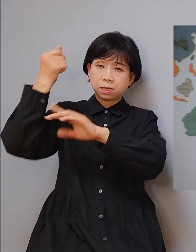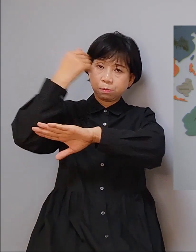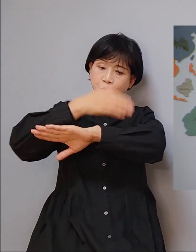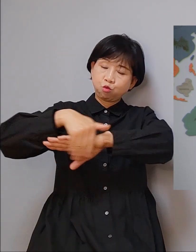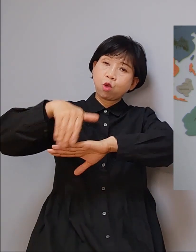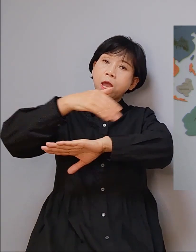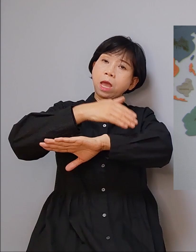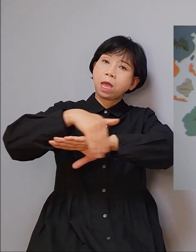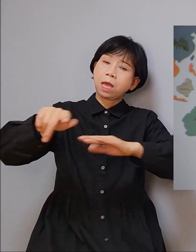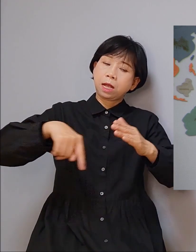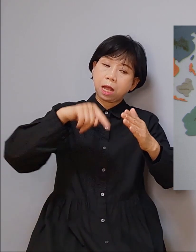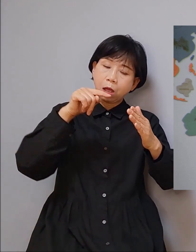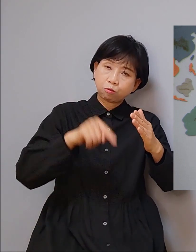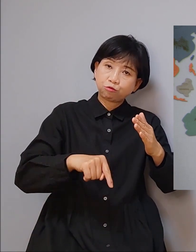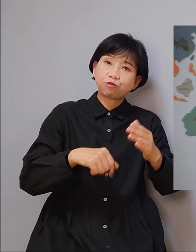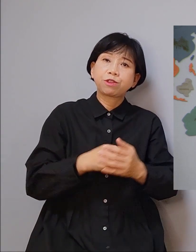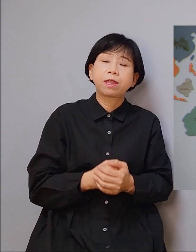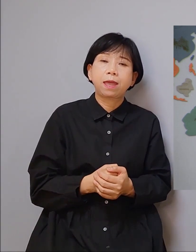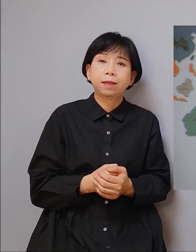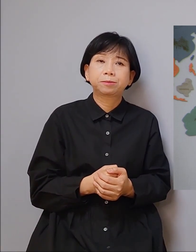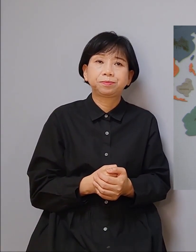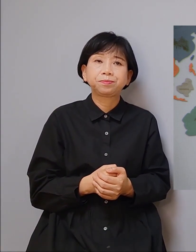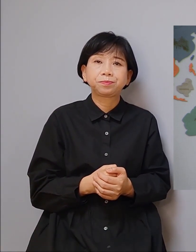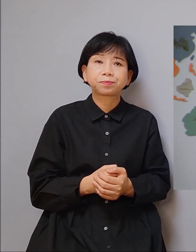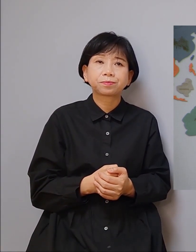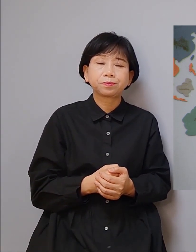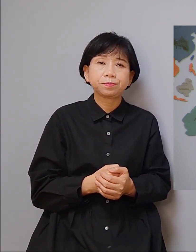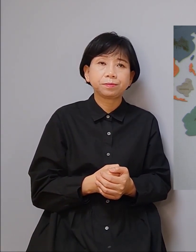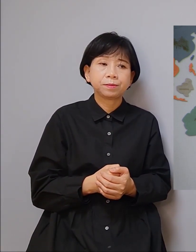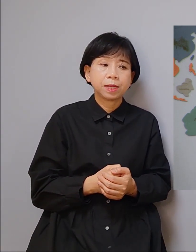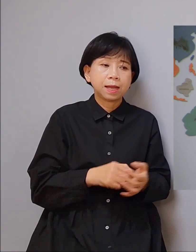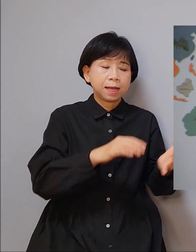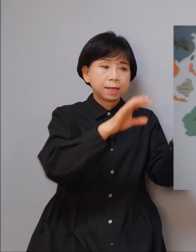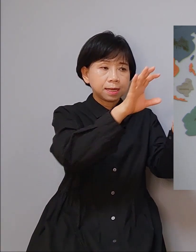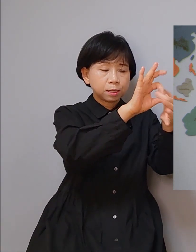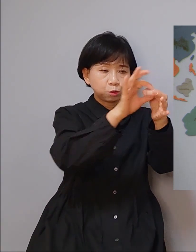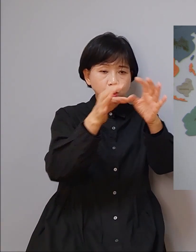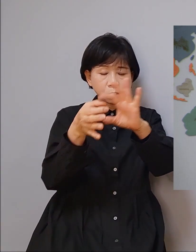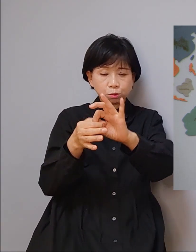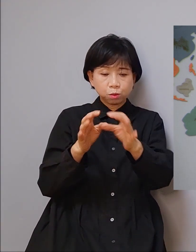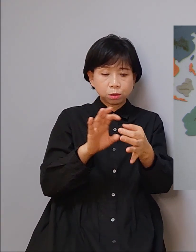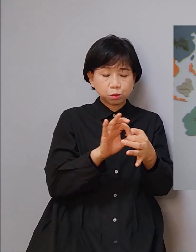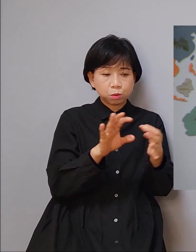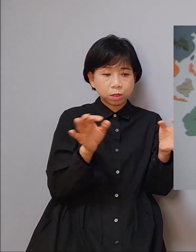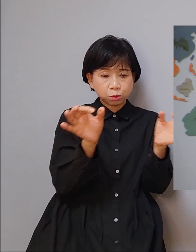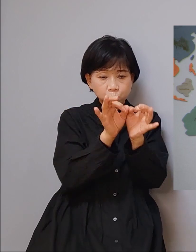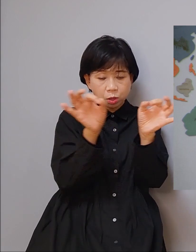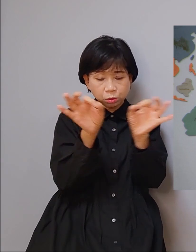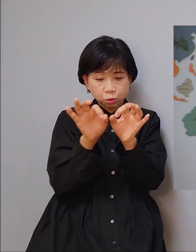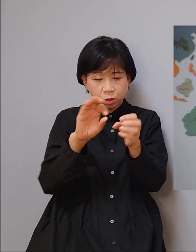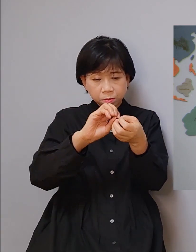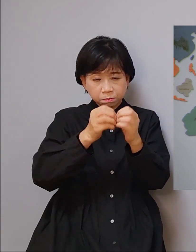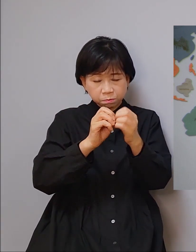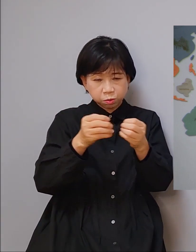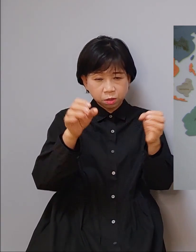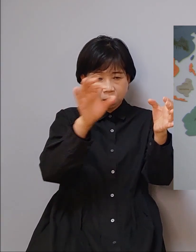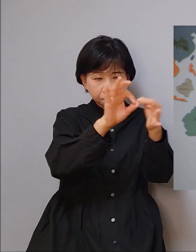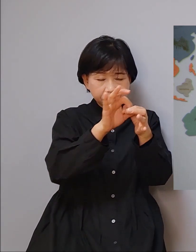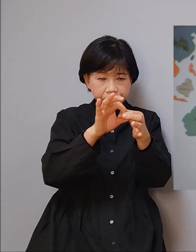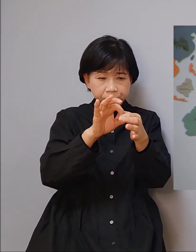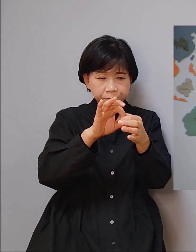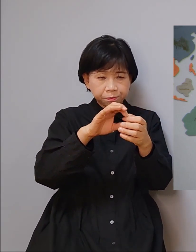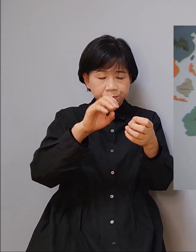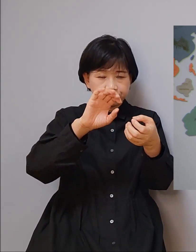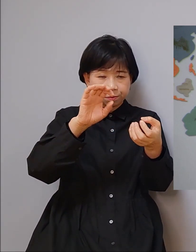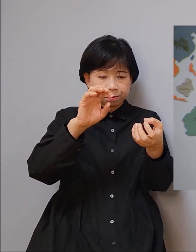계획으로 역사 속에서 이 퍼즐 조각 하나하나, 그 조각 하나하나를 맞춰가고 계시는 겁니다. 하나님이